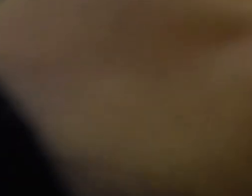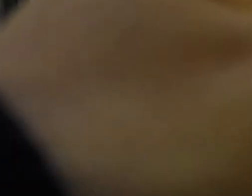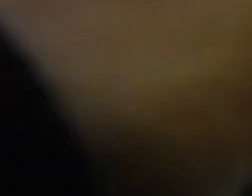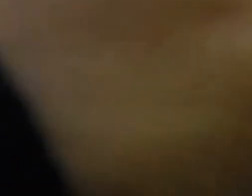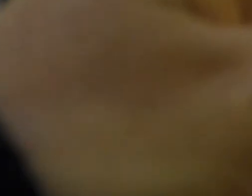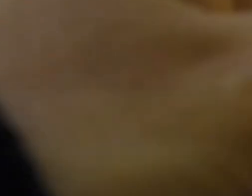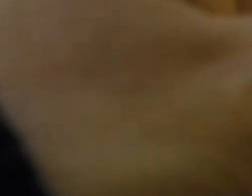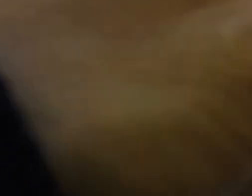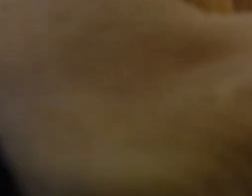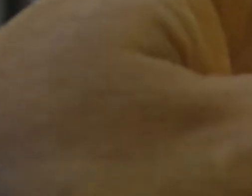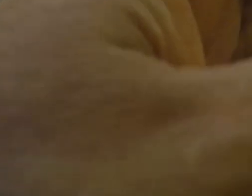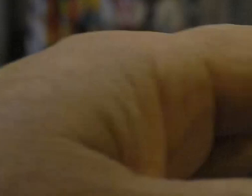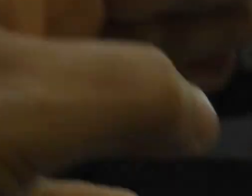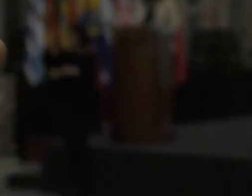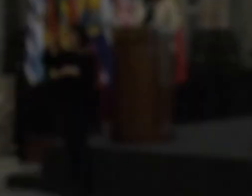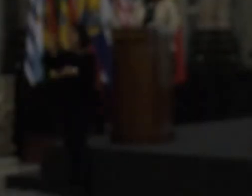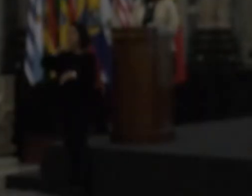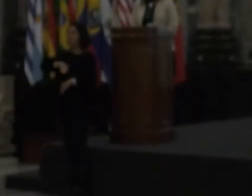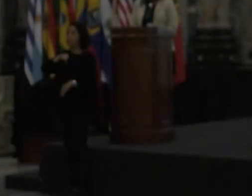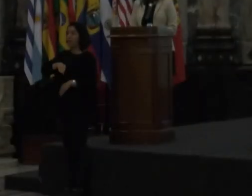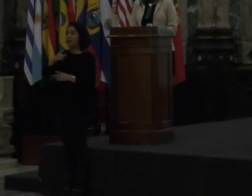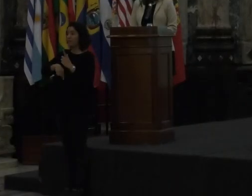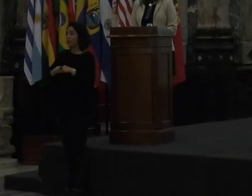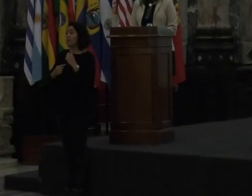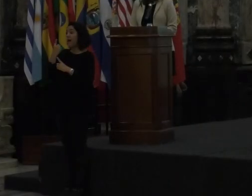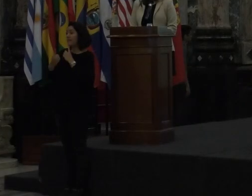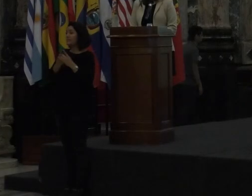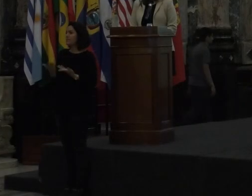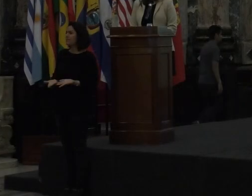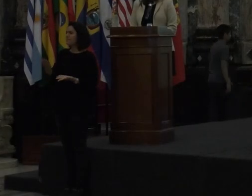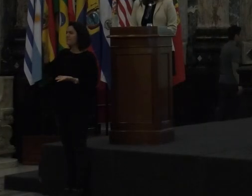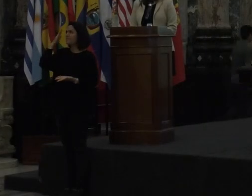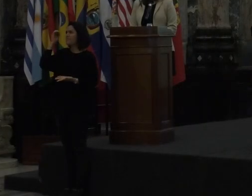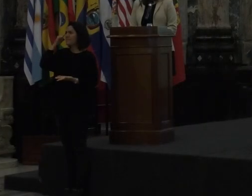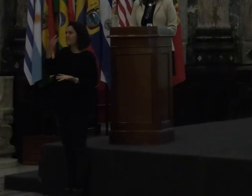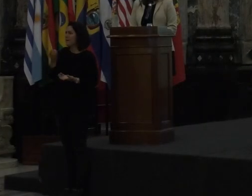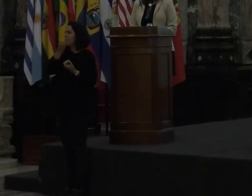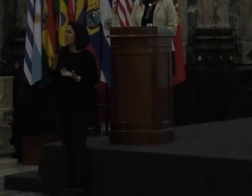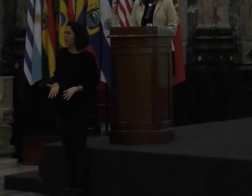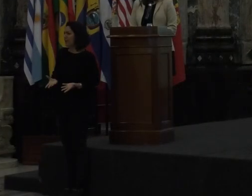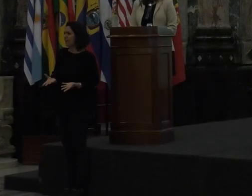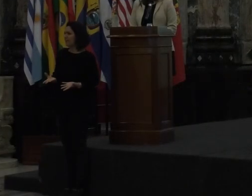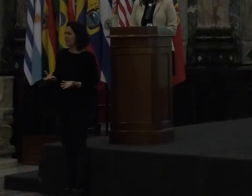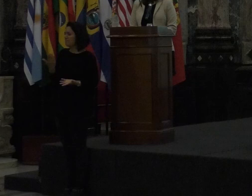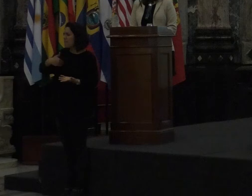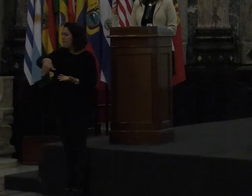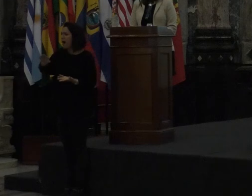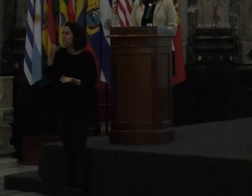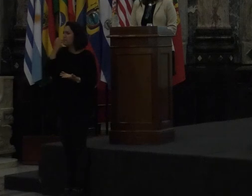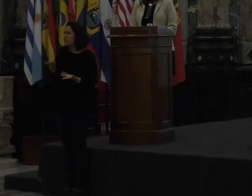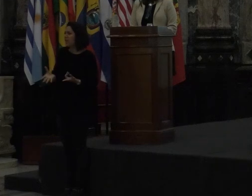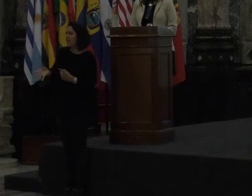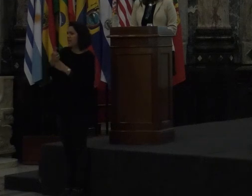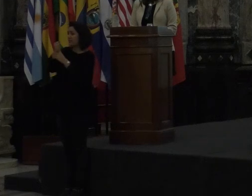Portugal. Pero a veces nos preguntamos todo esto para qué, con qué propósito. En